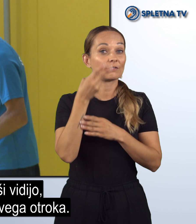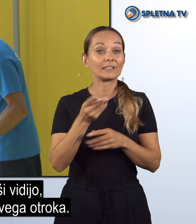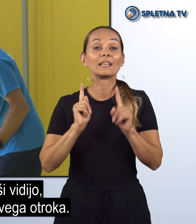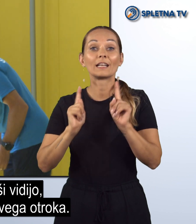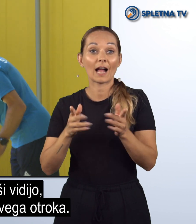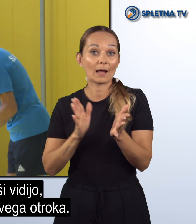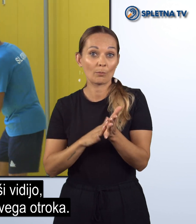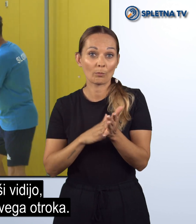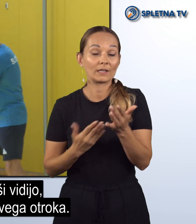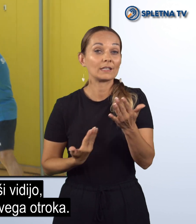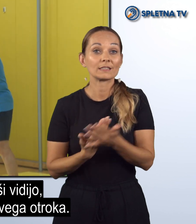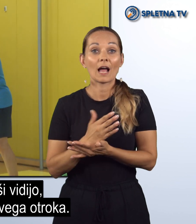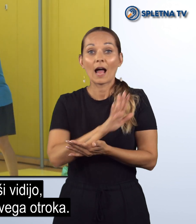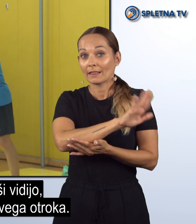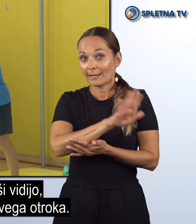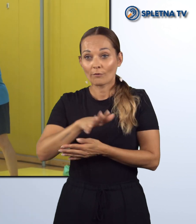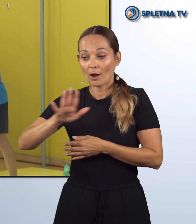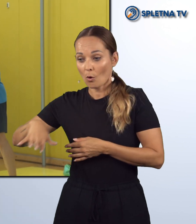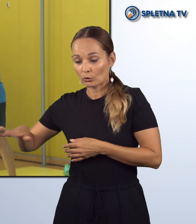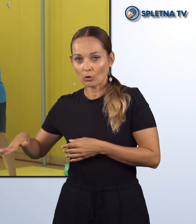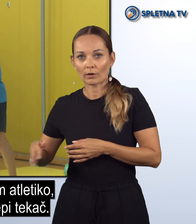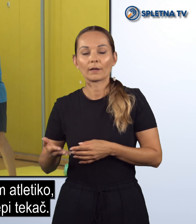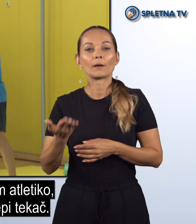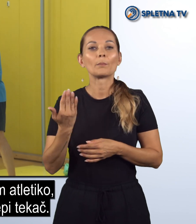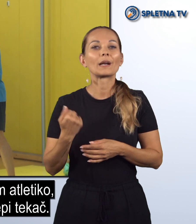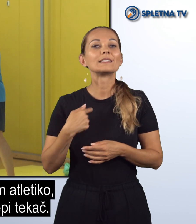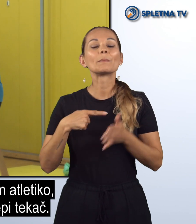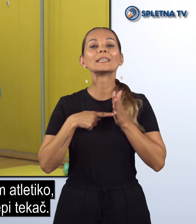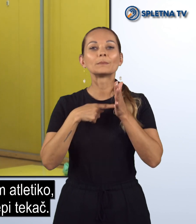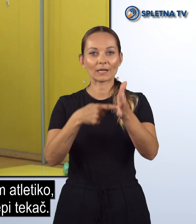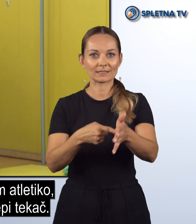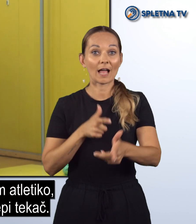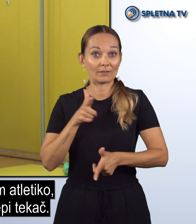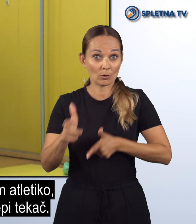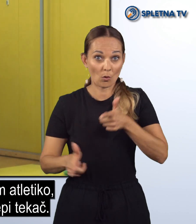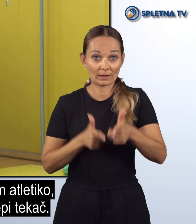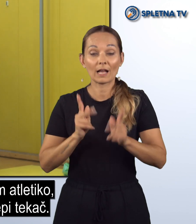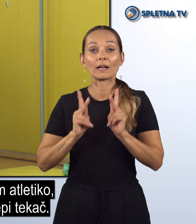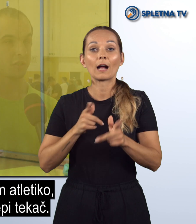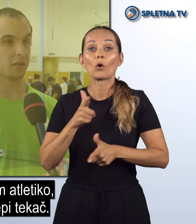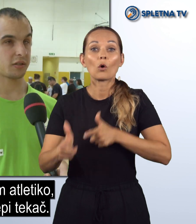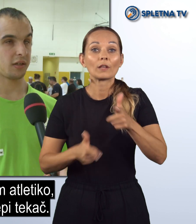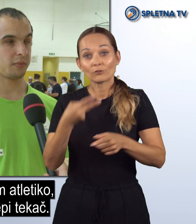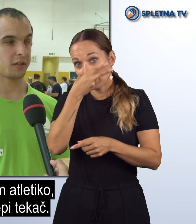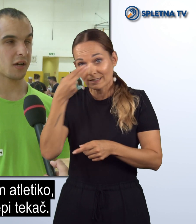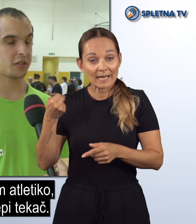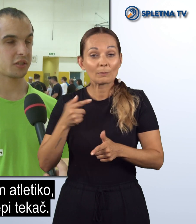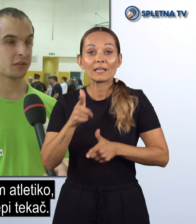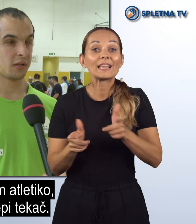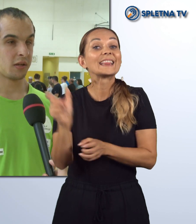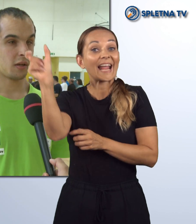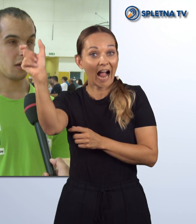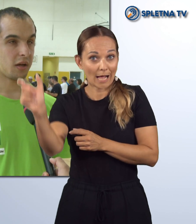vidijo, kaj je to za njihovega otroka. Predstavljal sem atletiko, kako teče slepi